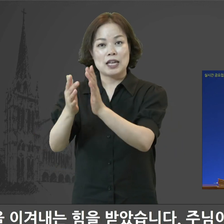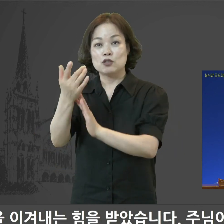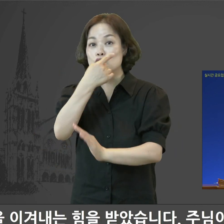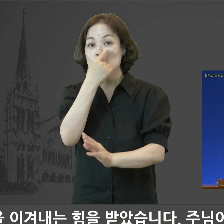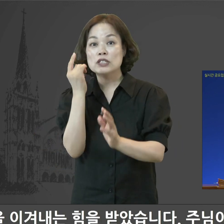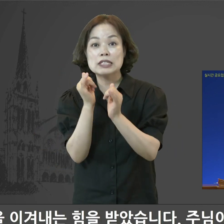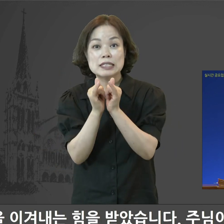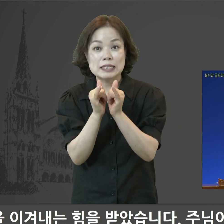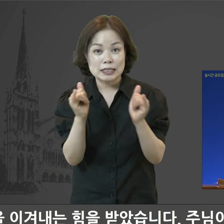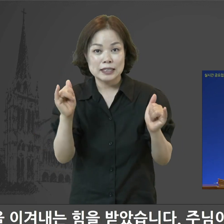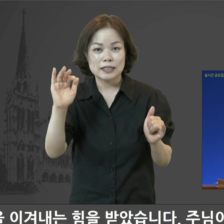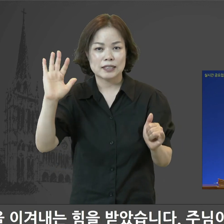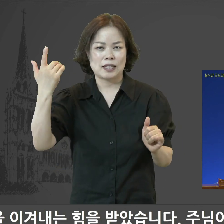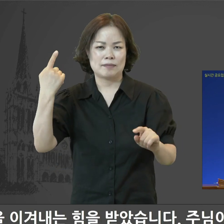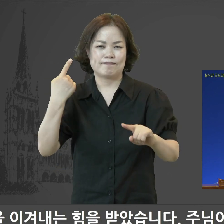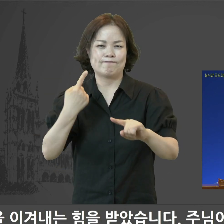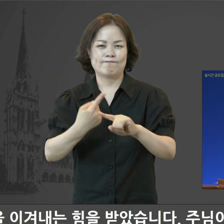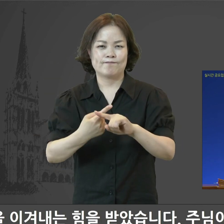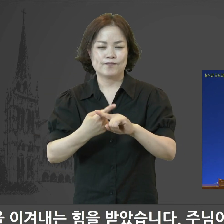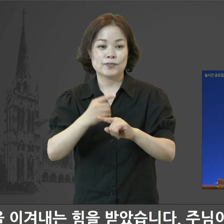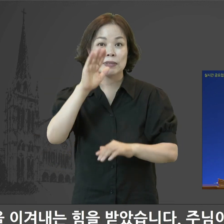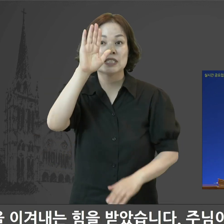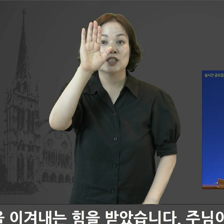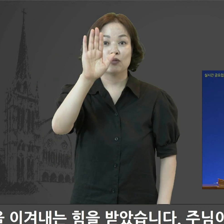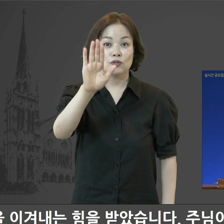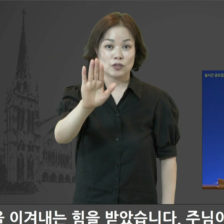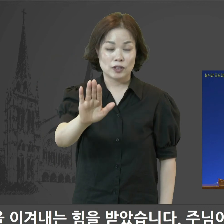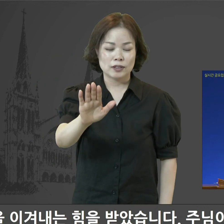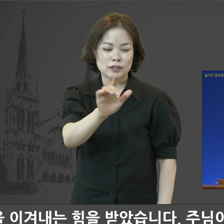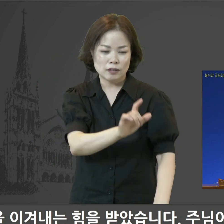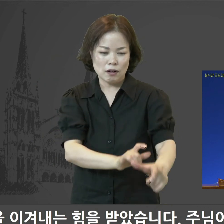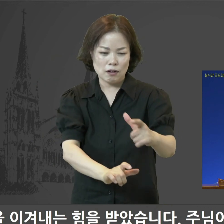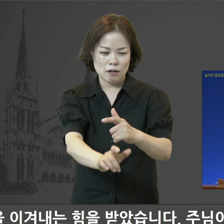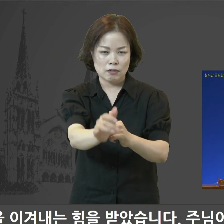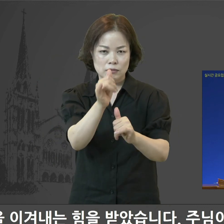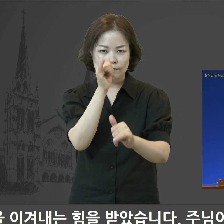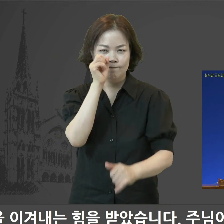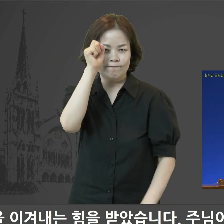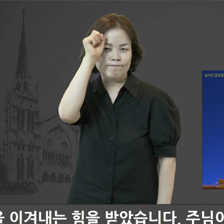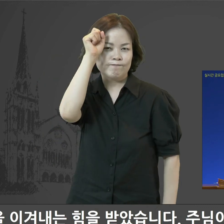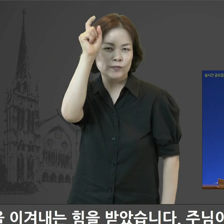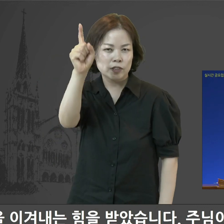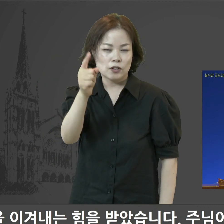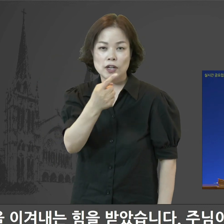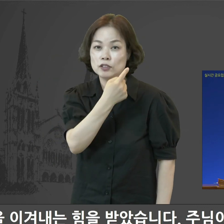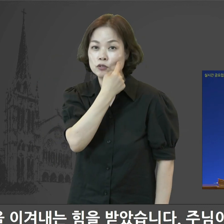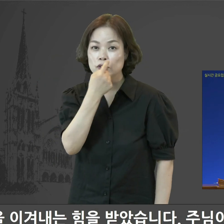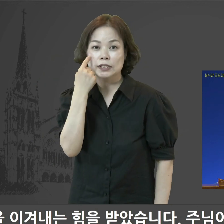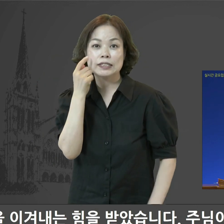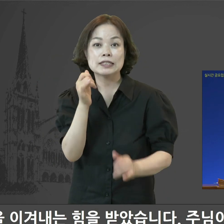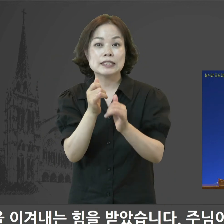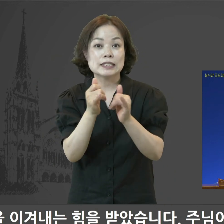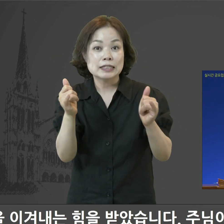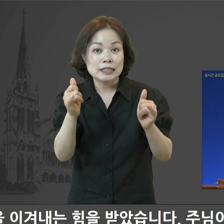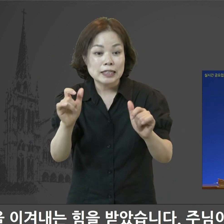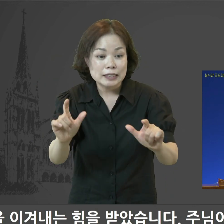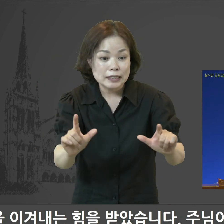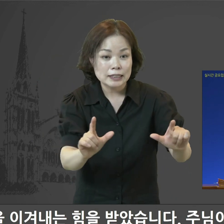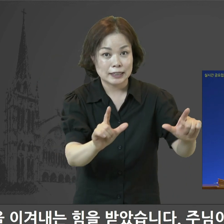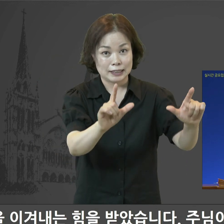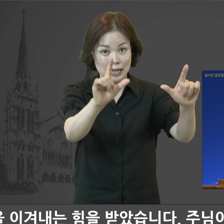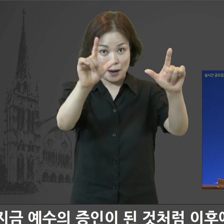증인이 된 것처럼 이후에는 더 훌륭한 예수의 증인이 되는 삶,